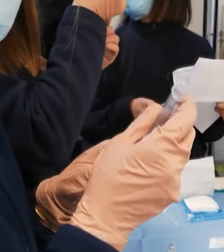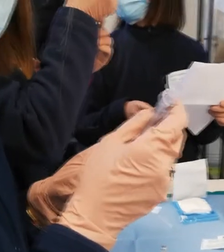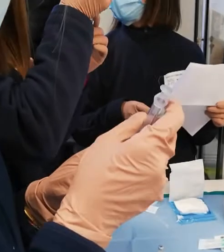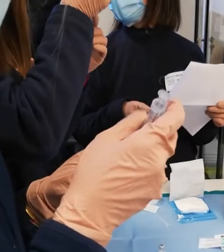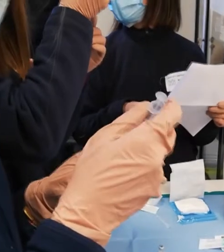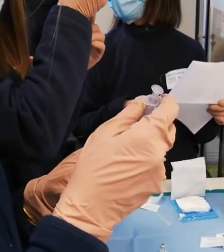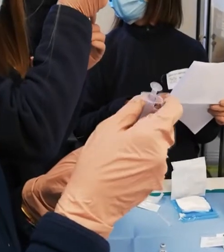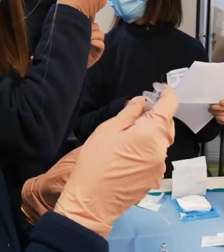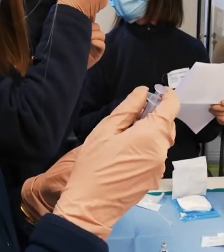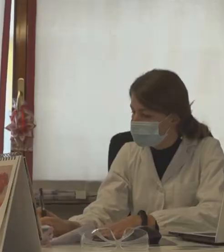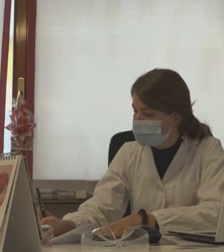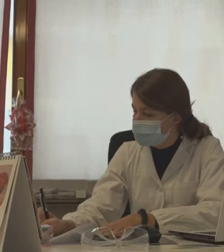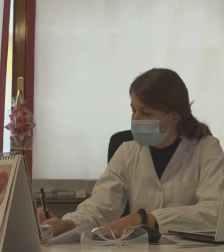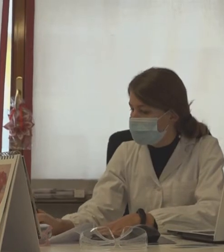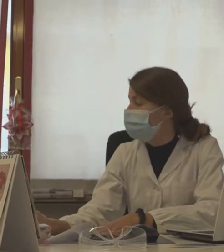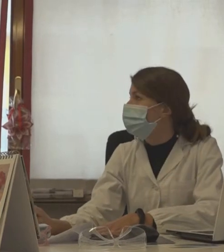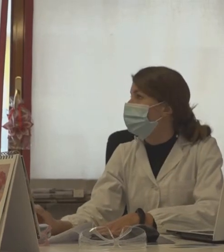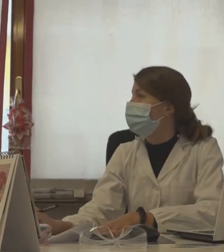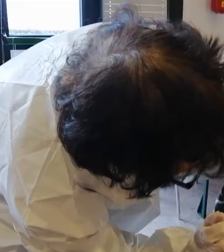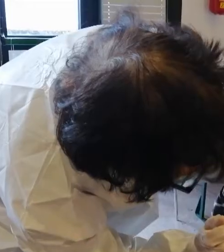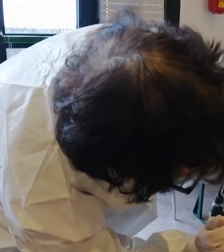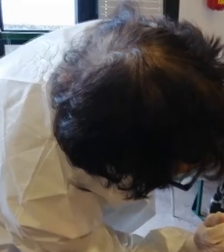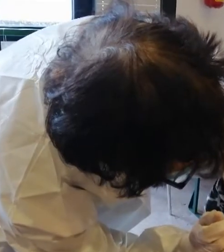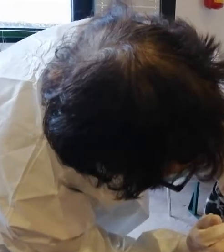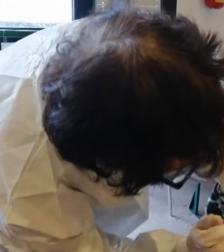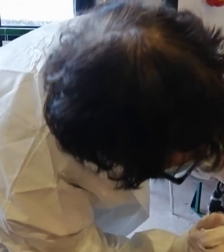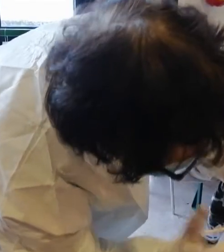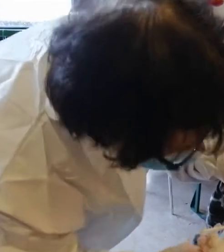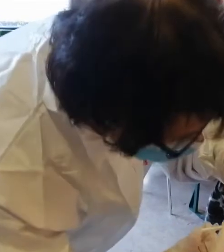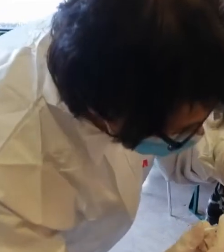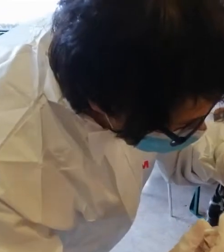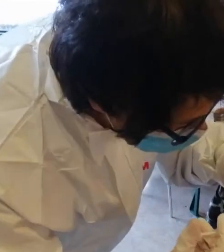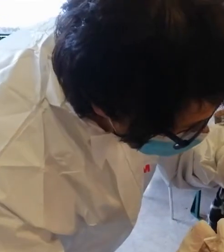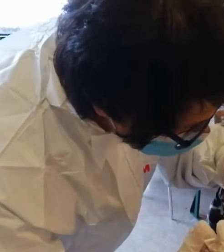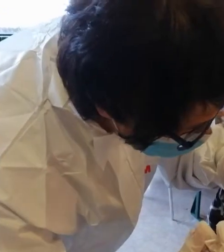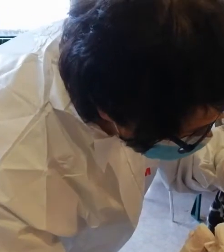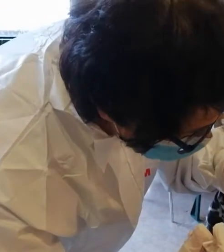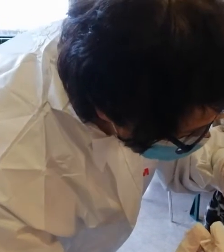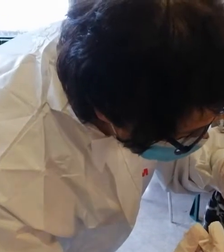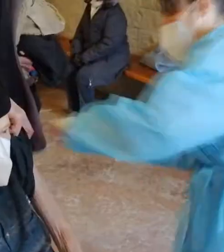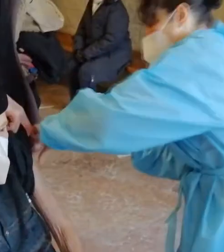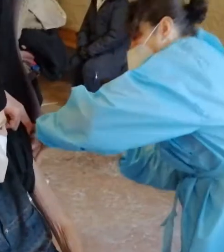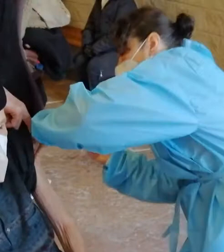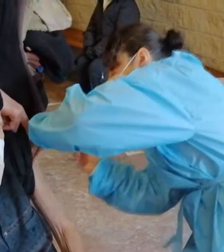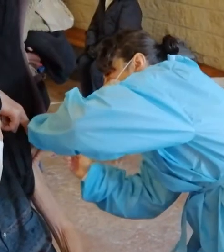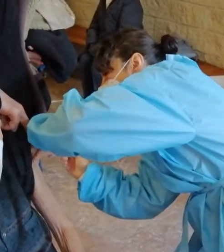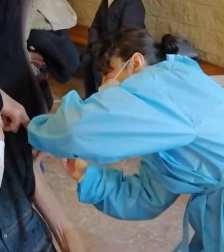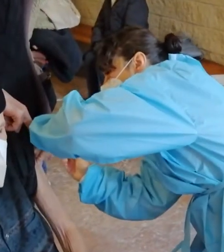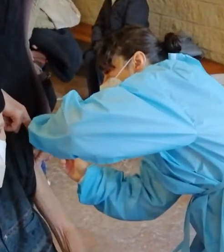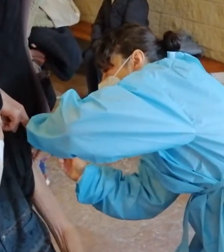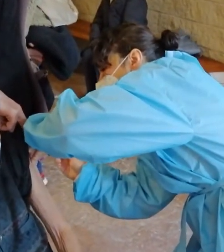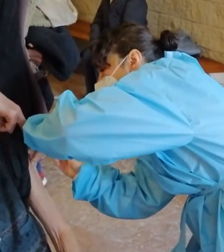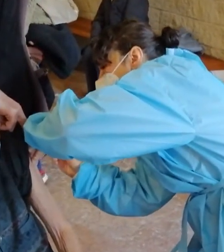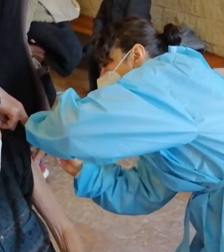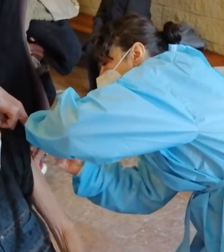covi delle azioni annunciate nei giorni scorsi di ricerca sul mercato per un possibile eventuale approvvigionamento la regione ha